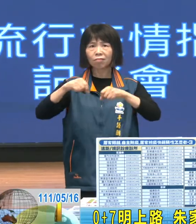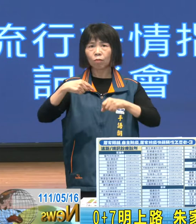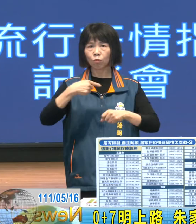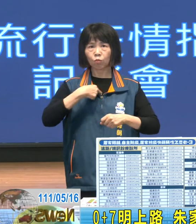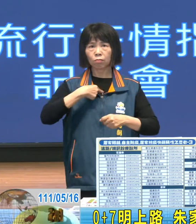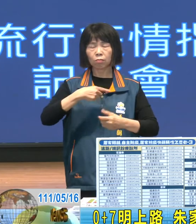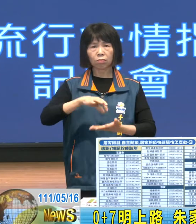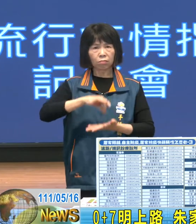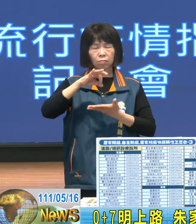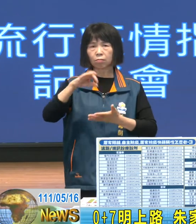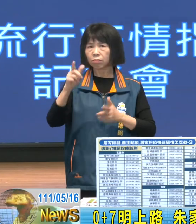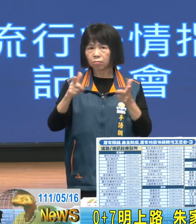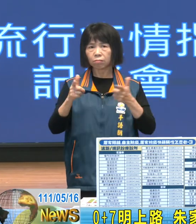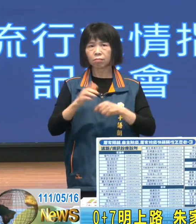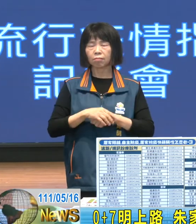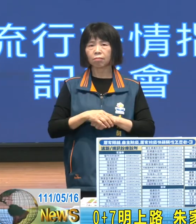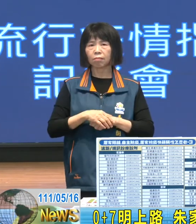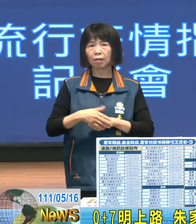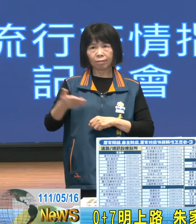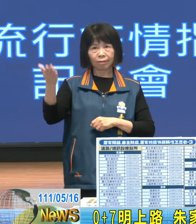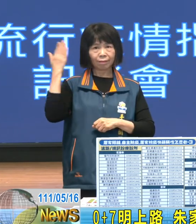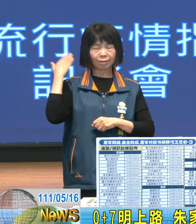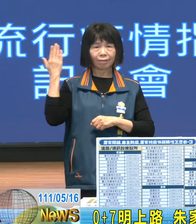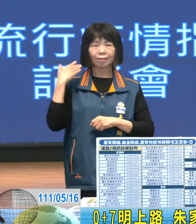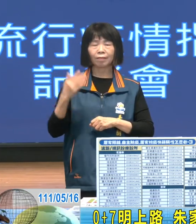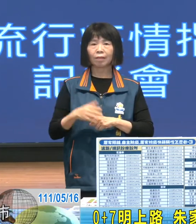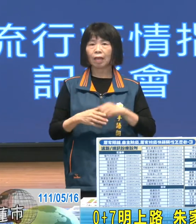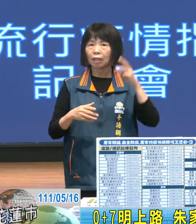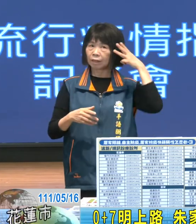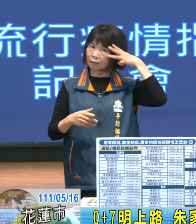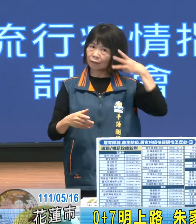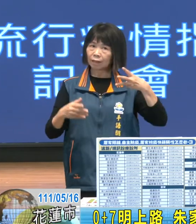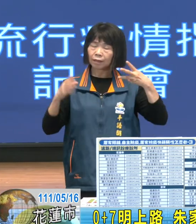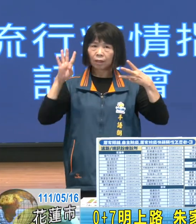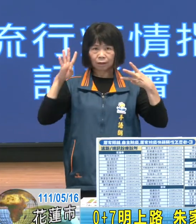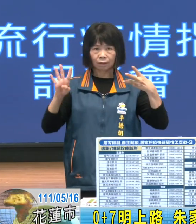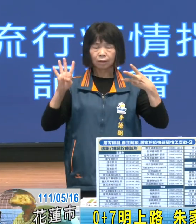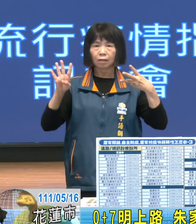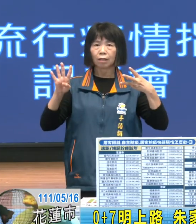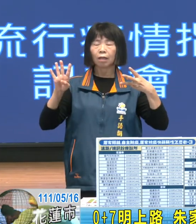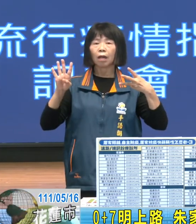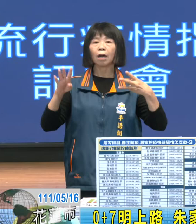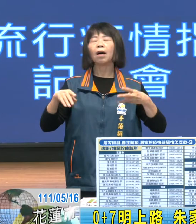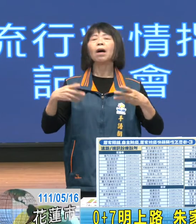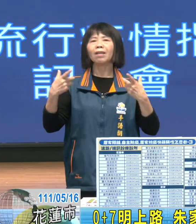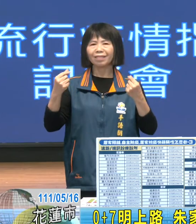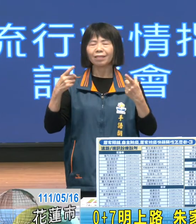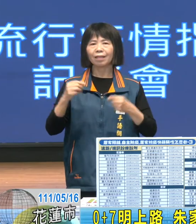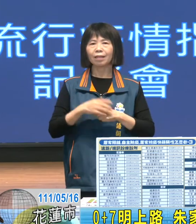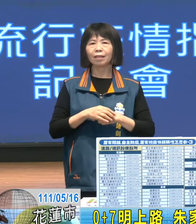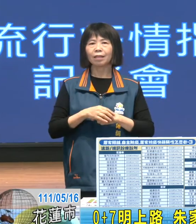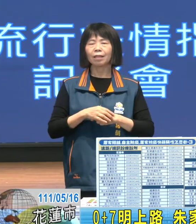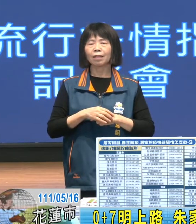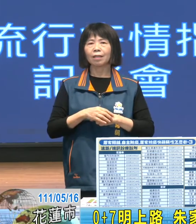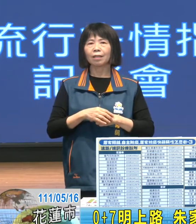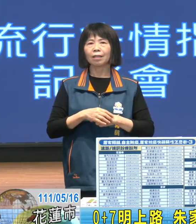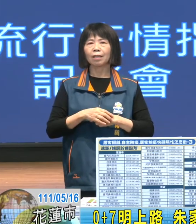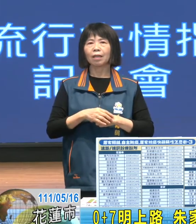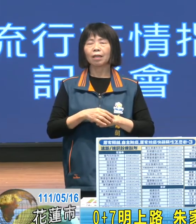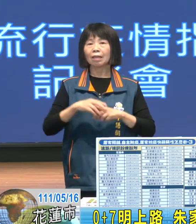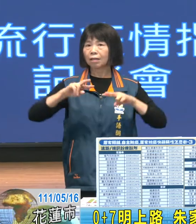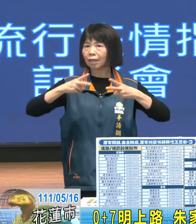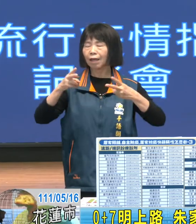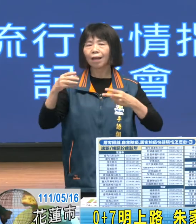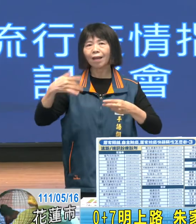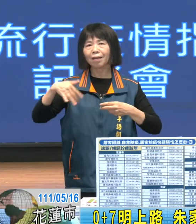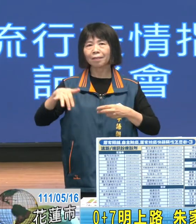不溯及既往，所以你之前是3+4的，就继续3+4。那我想这部分在这边再跟